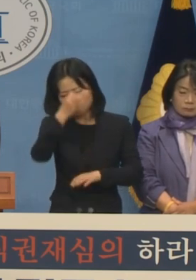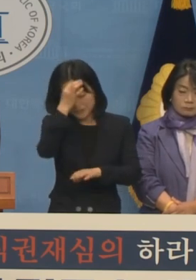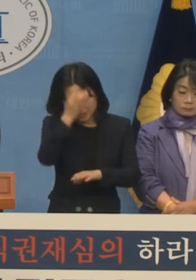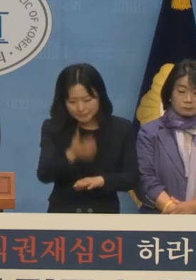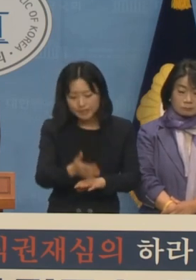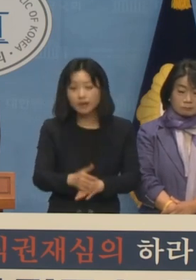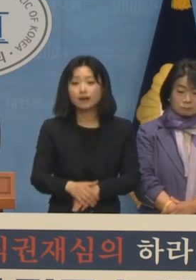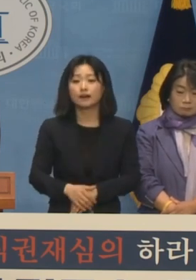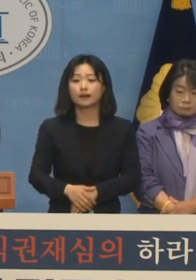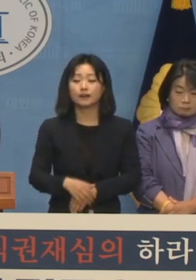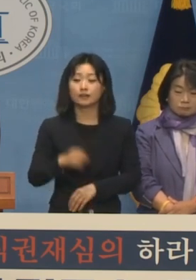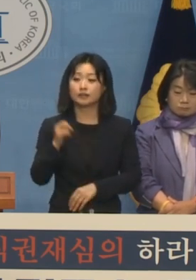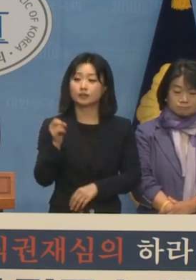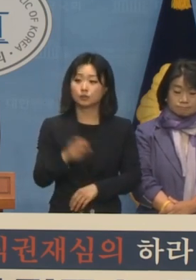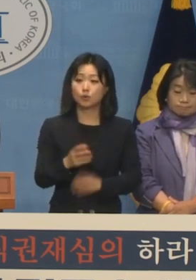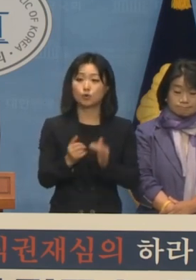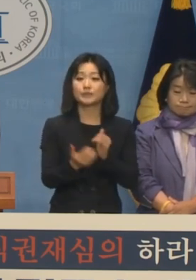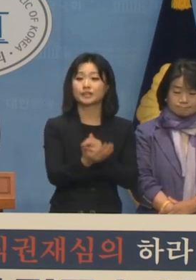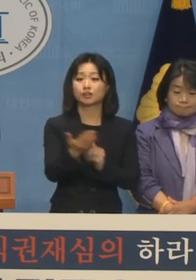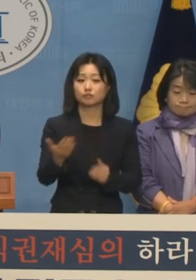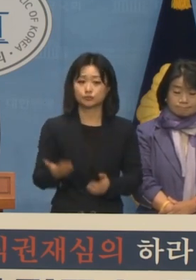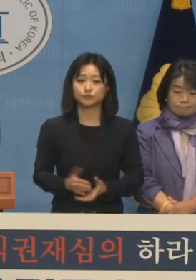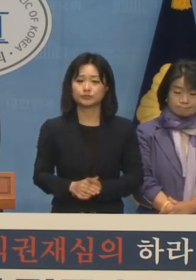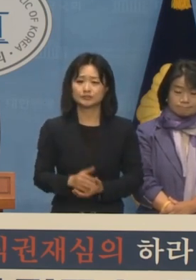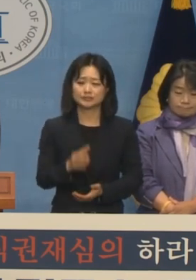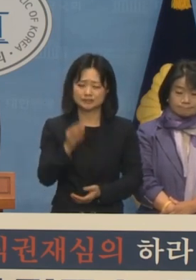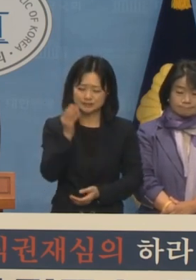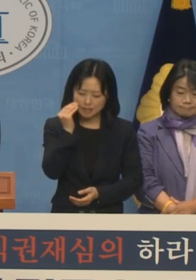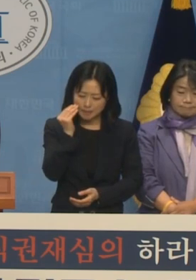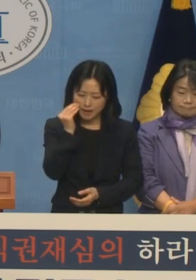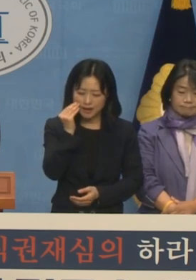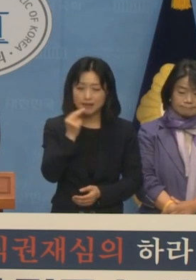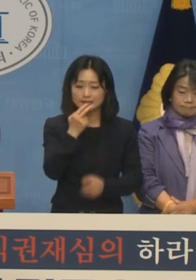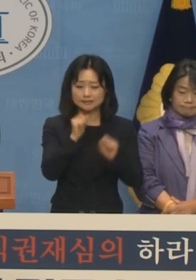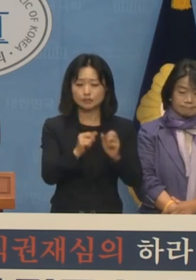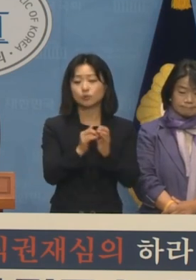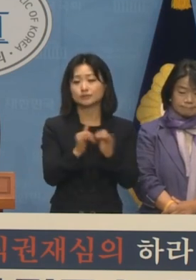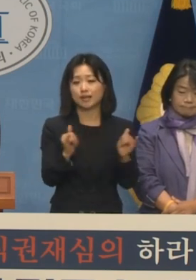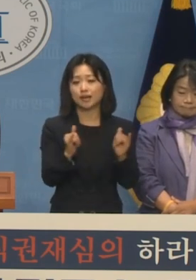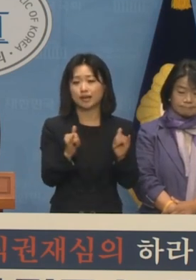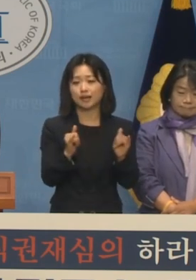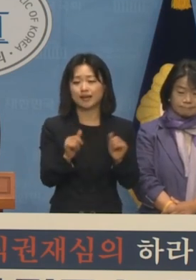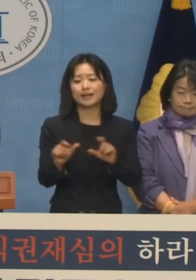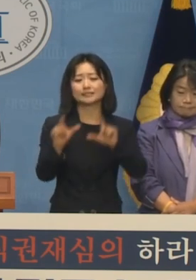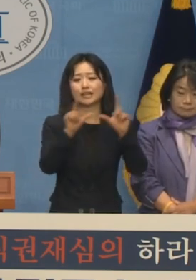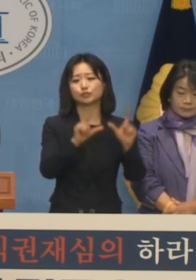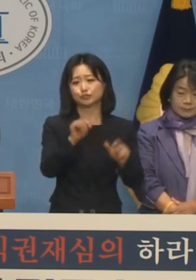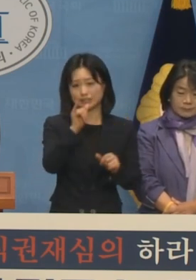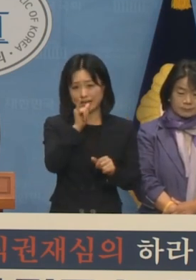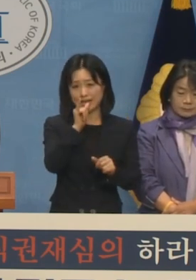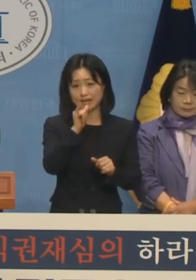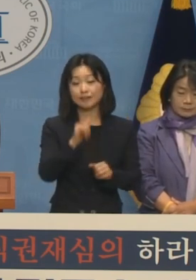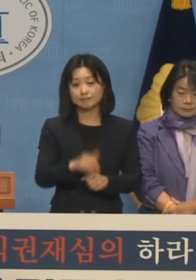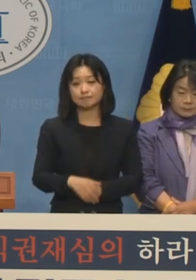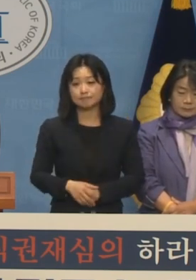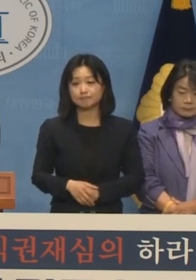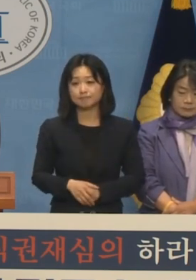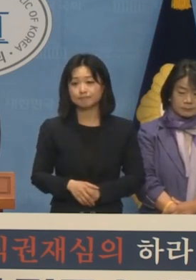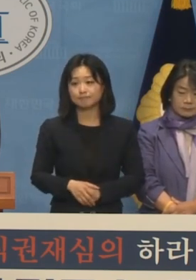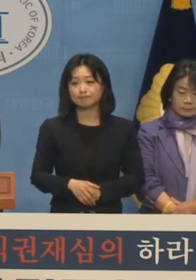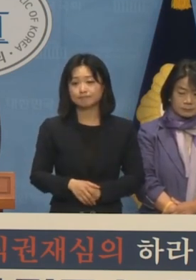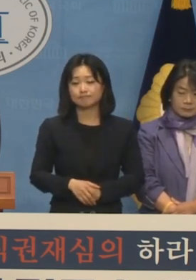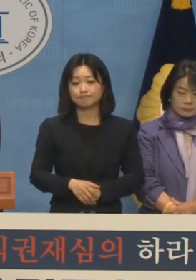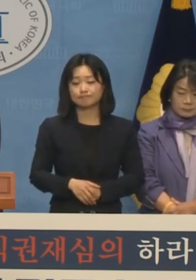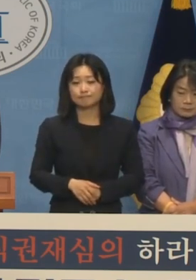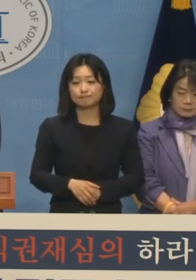미안합니다. 그리고 국민 여러분 제발 생존자들이 살 수 있게 이 국가가 생존자들이 살